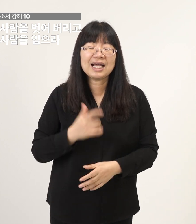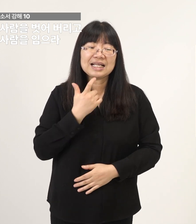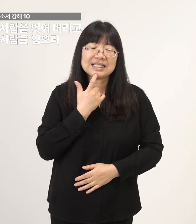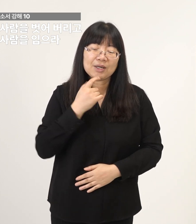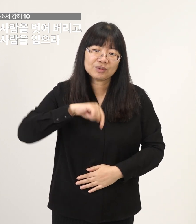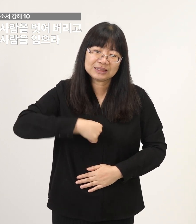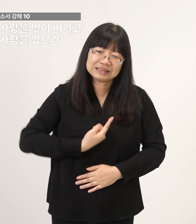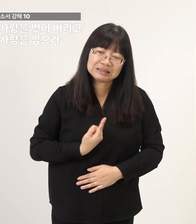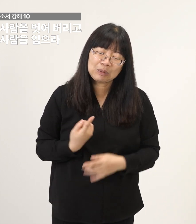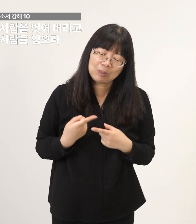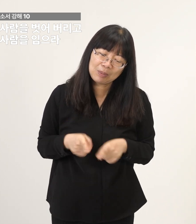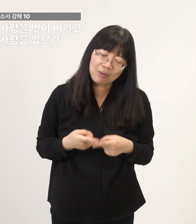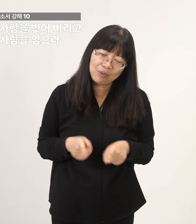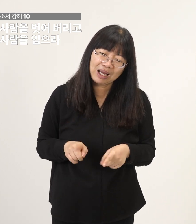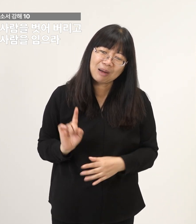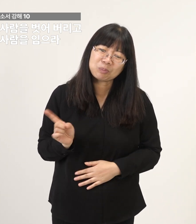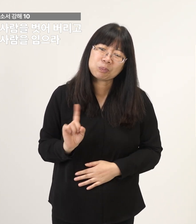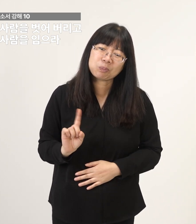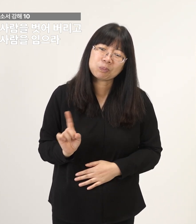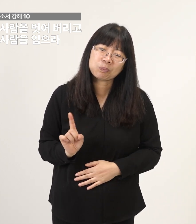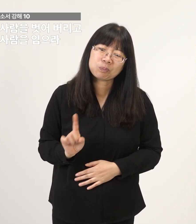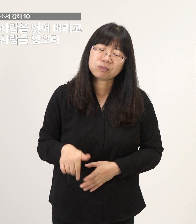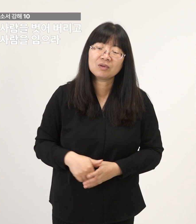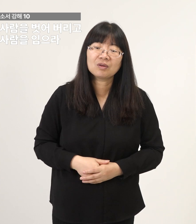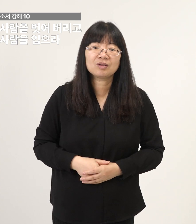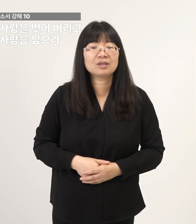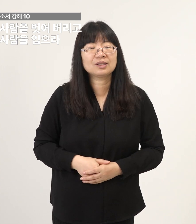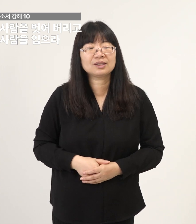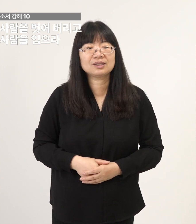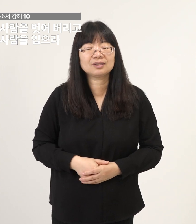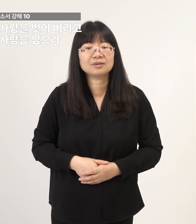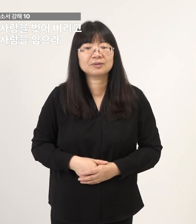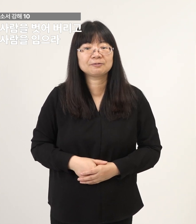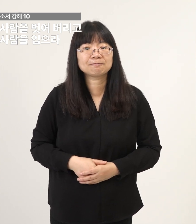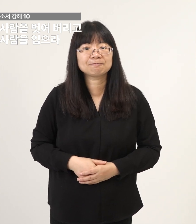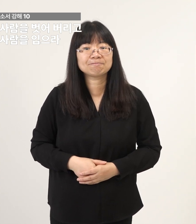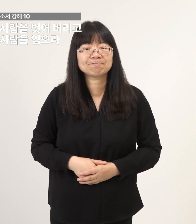평가가 뭐였습니까? 기억 안 나세요?